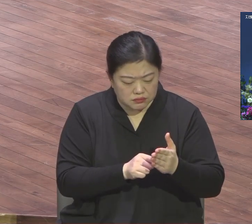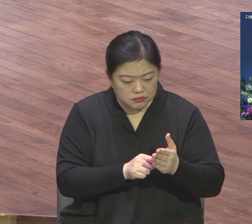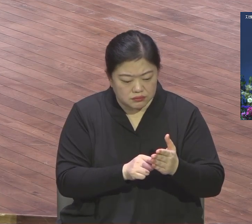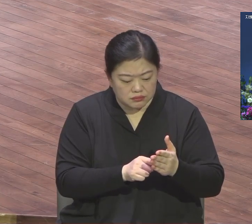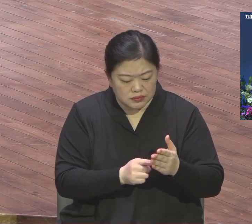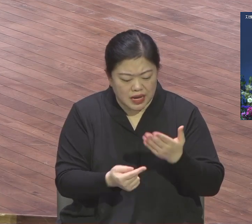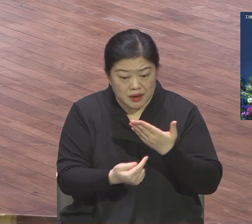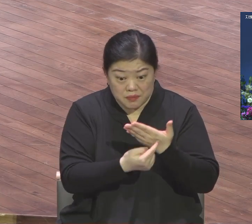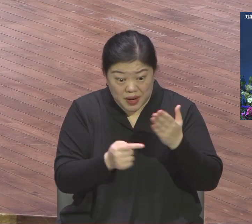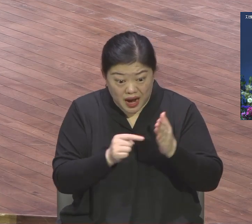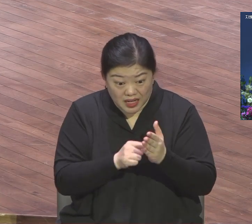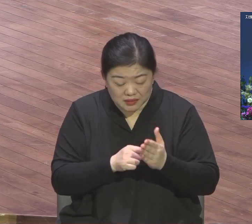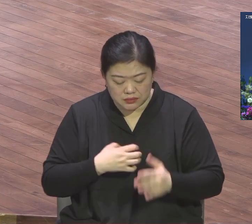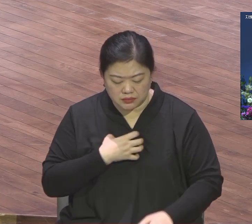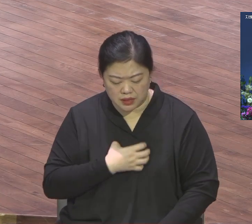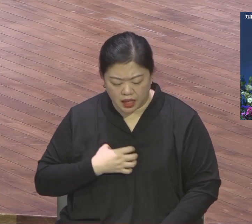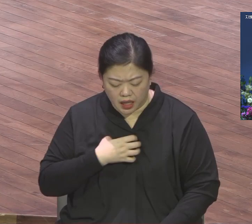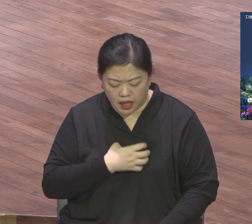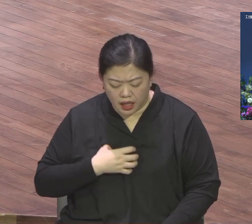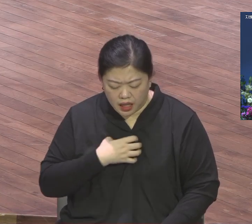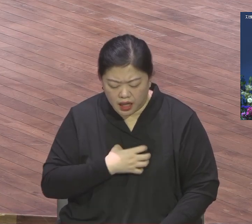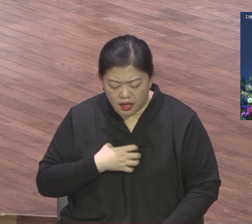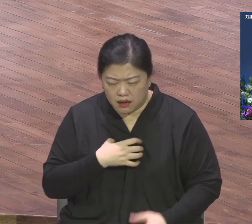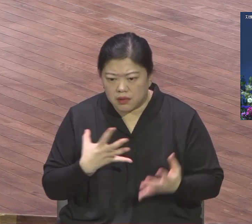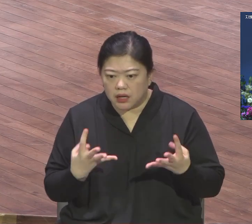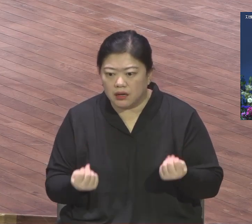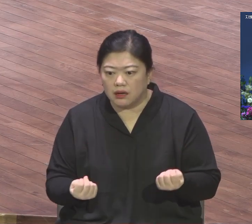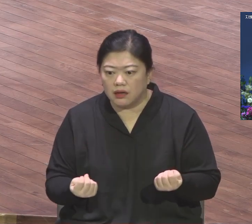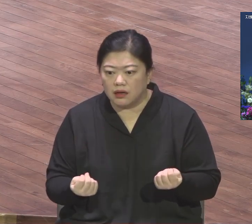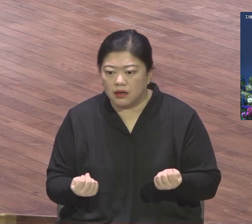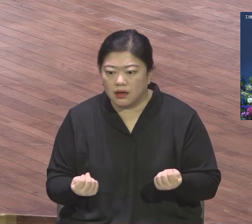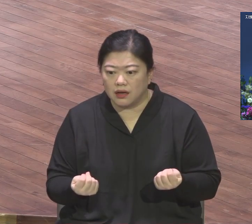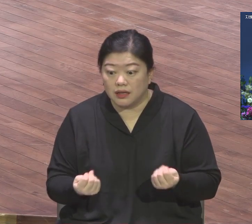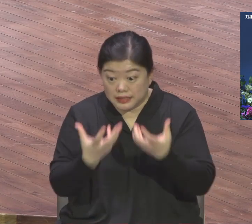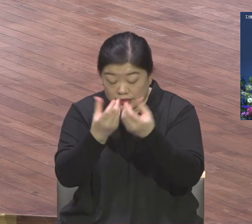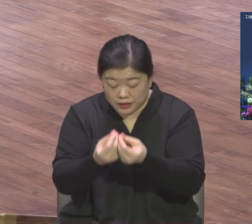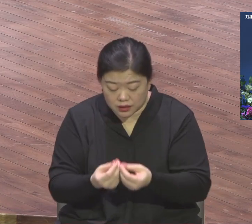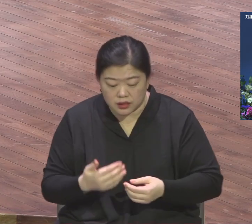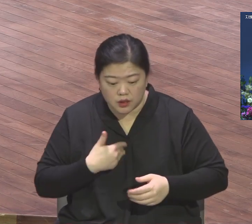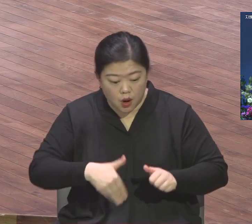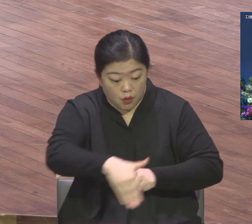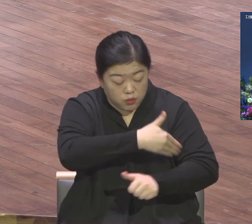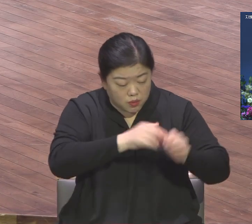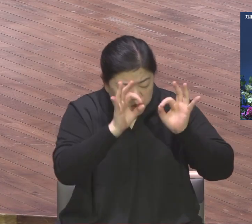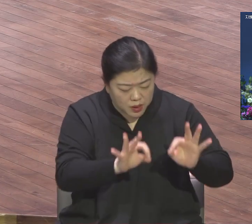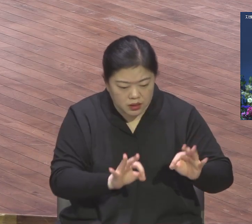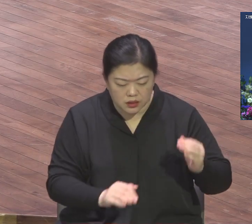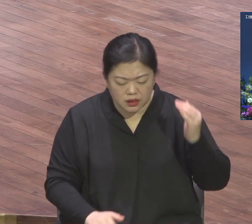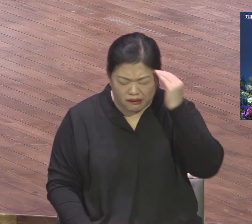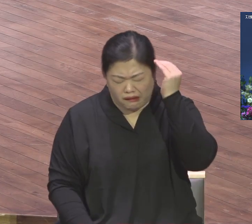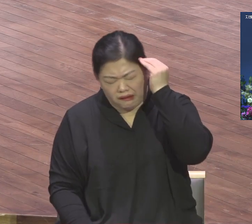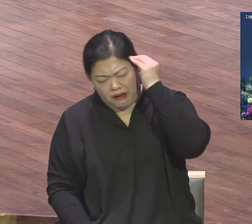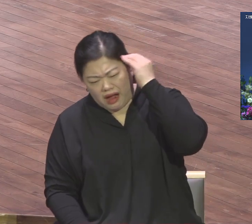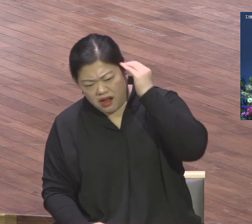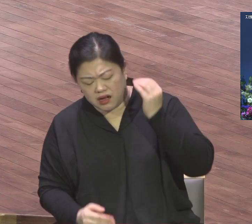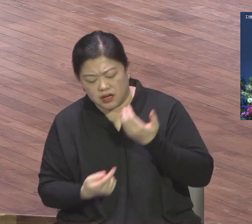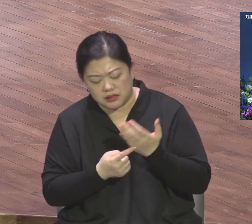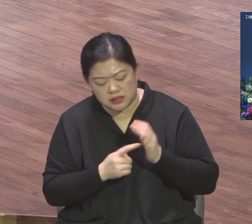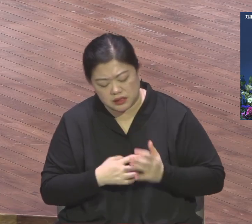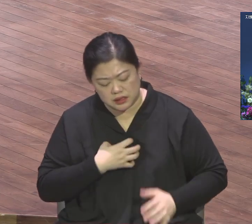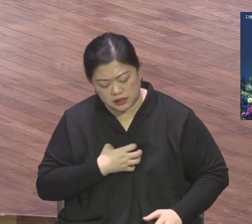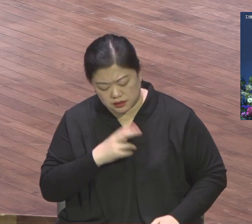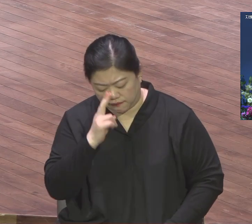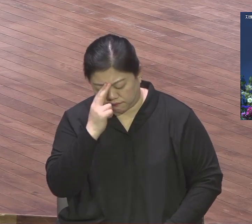공격하는 것이 많아요. 마음을 공격해. 자, 이런 것들로부터 철저히 마음을 지켜야